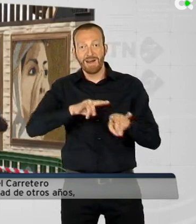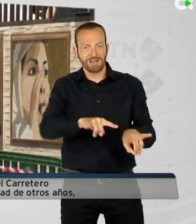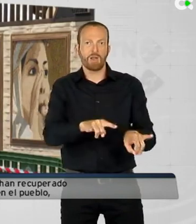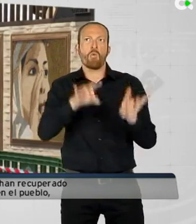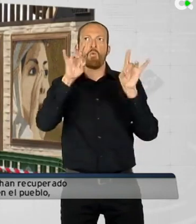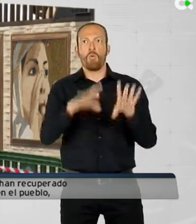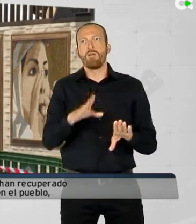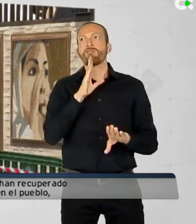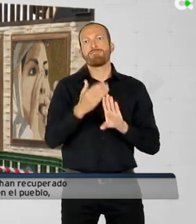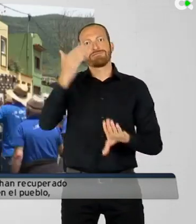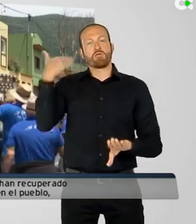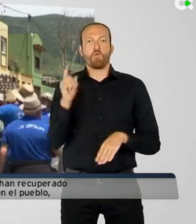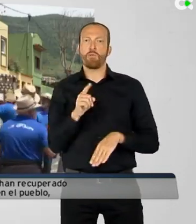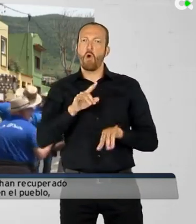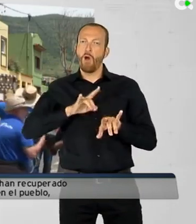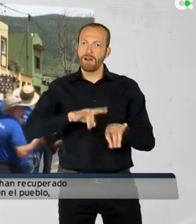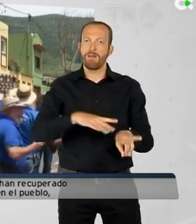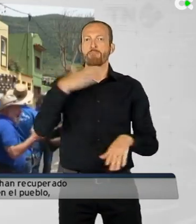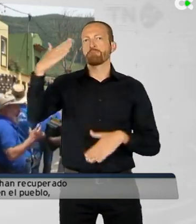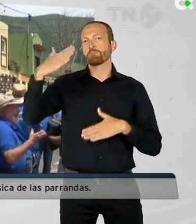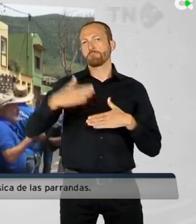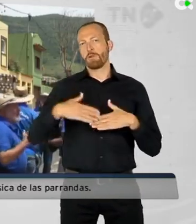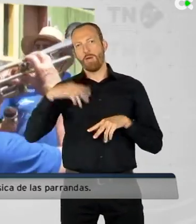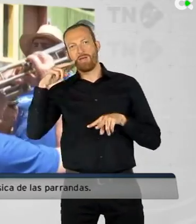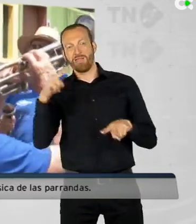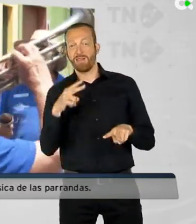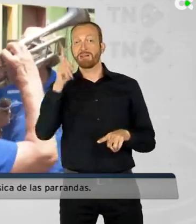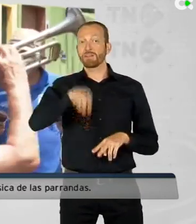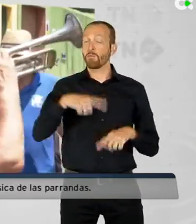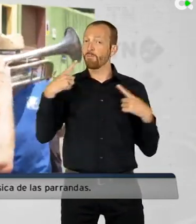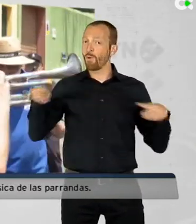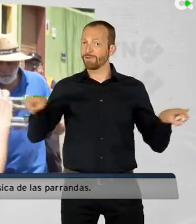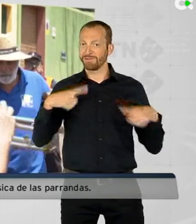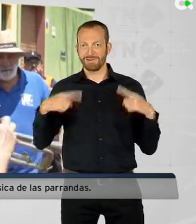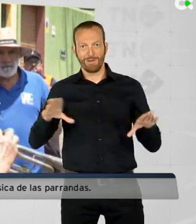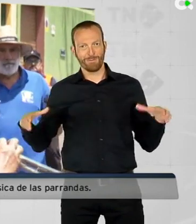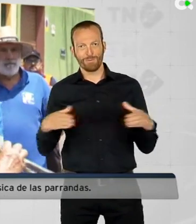otros años, las carretas han recuperado su sitio en el pueblo, al igual que la música de las parrandas.